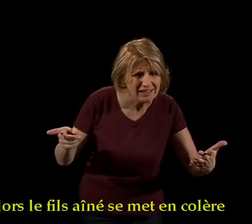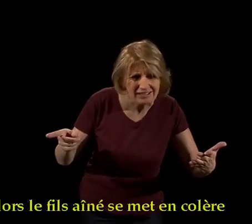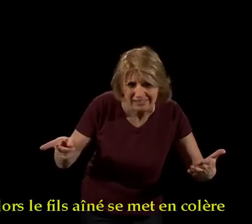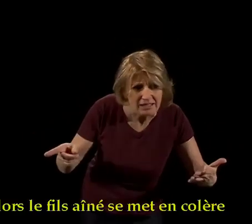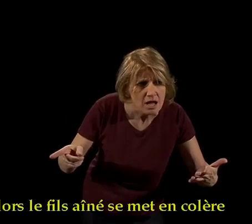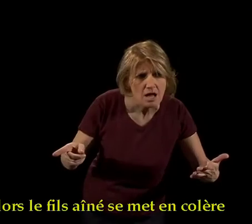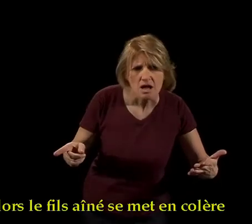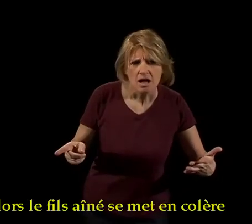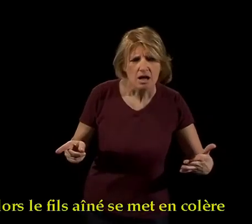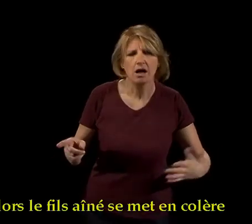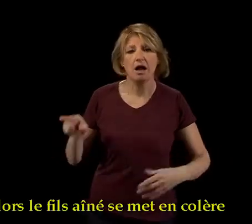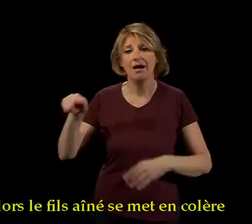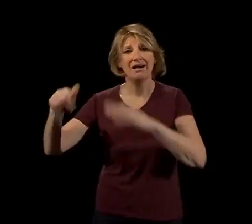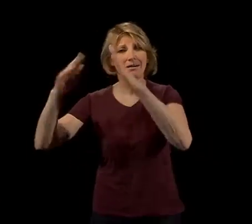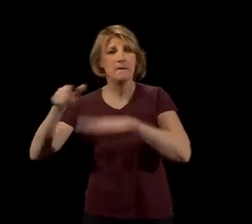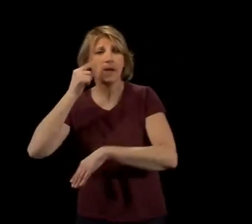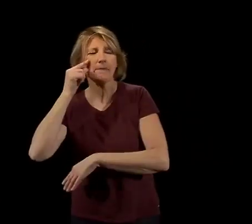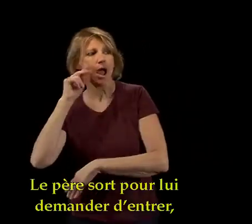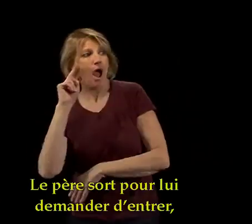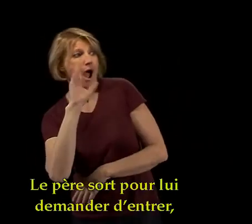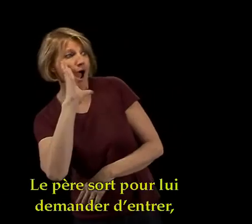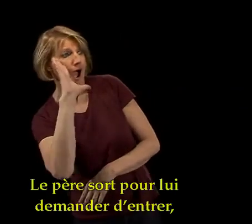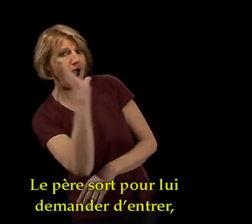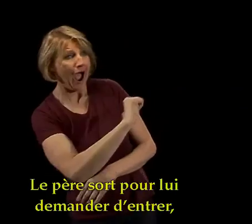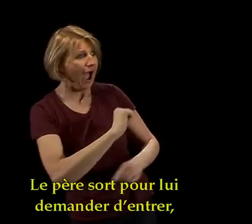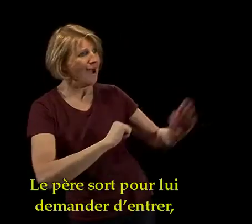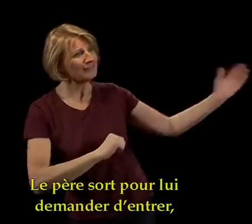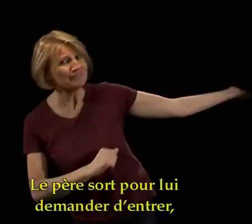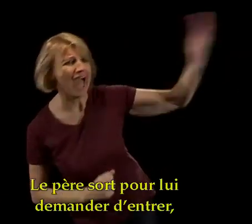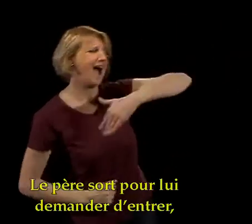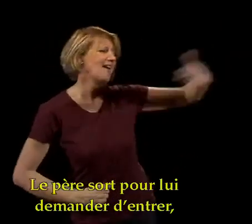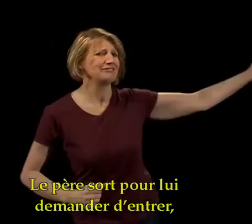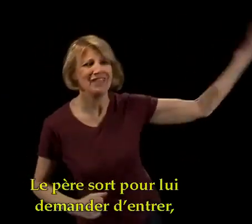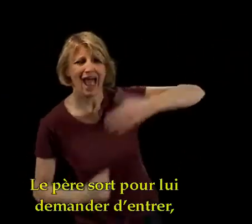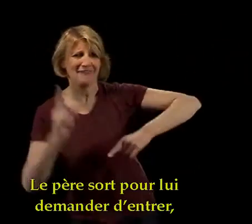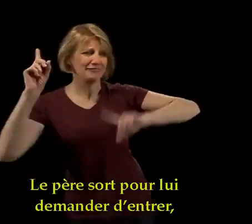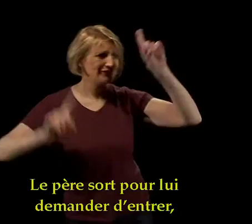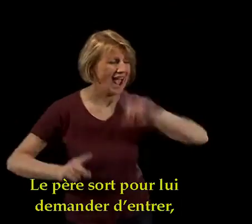Alors le fils aîné se met en colère. Le père sort pour lui demander d'entrer.